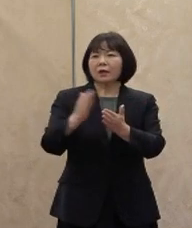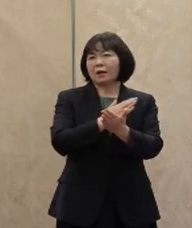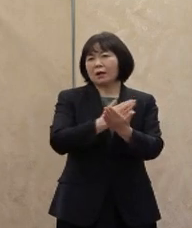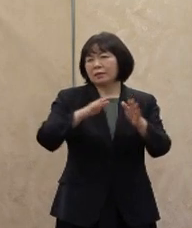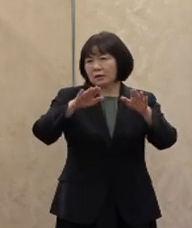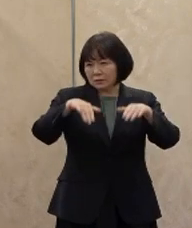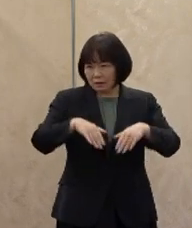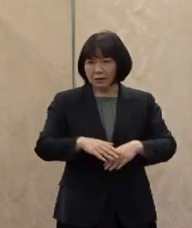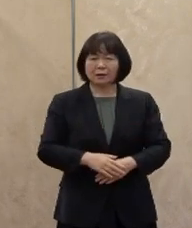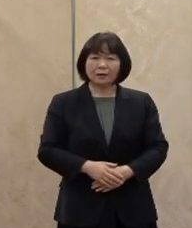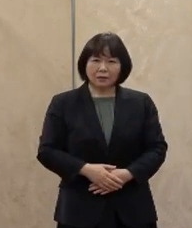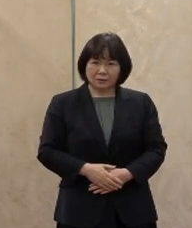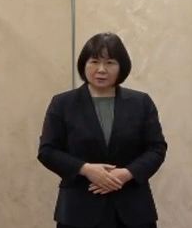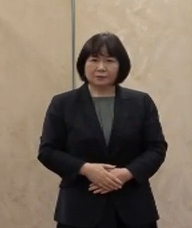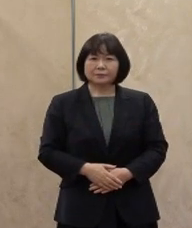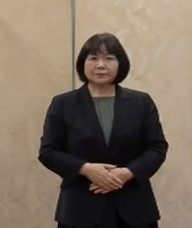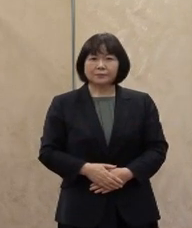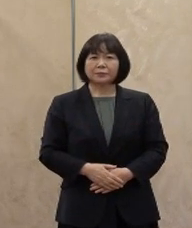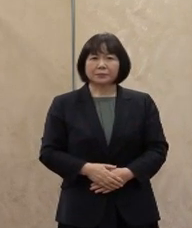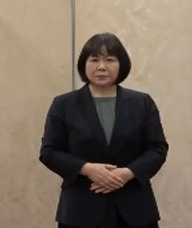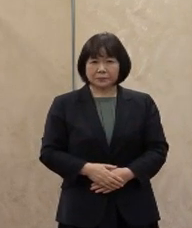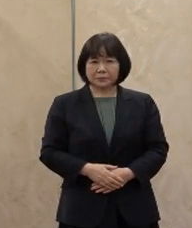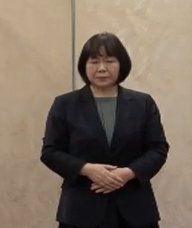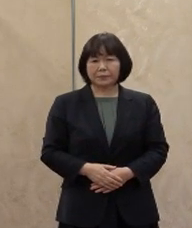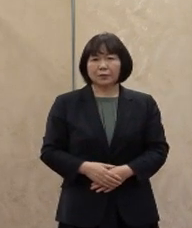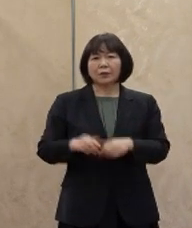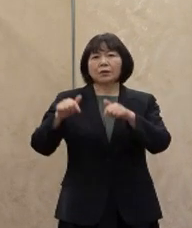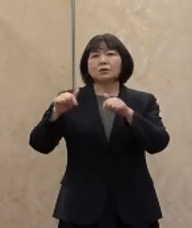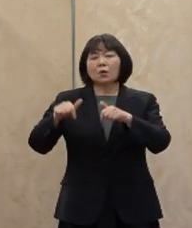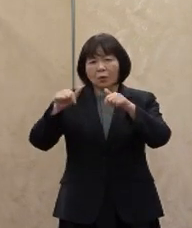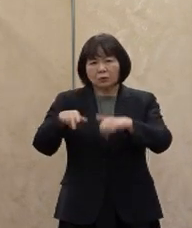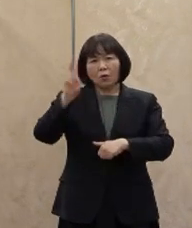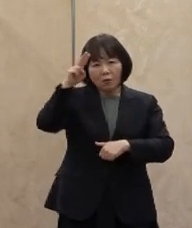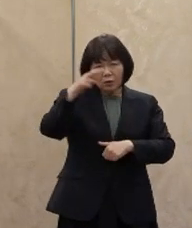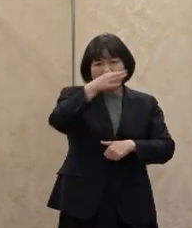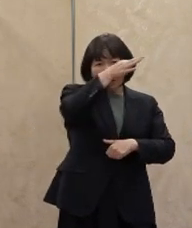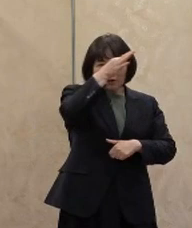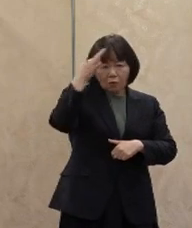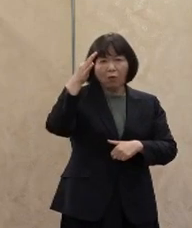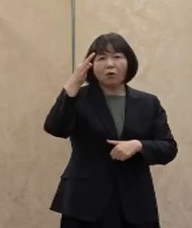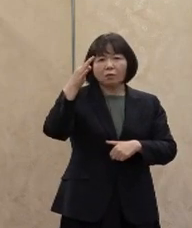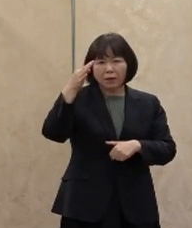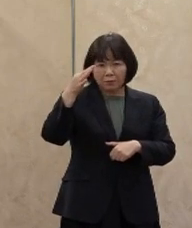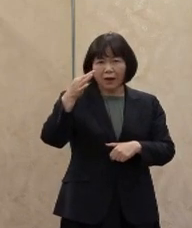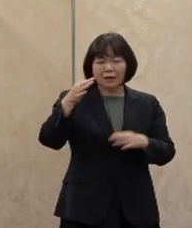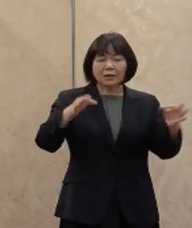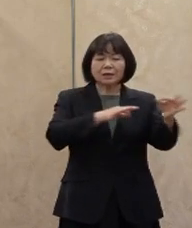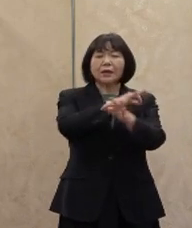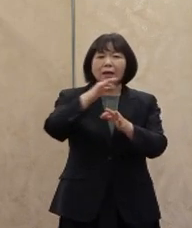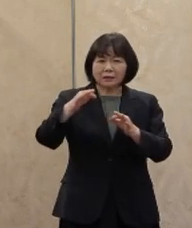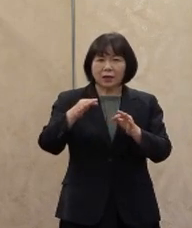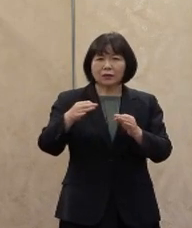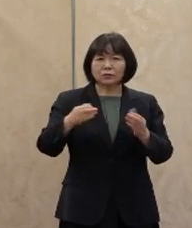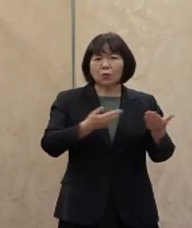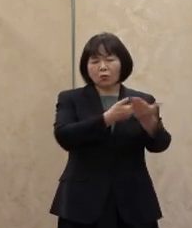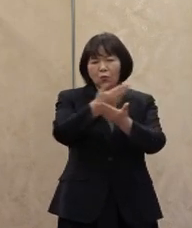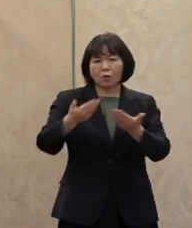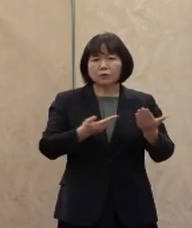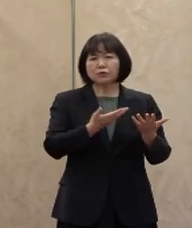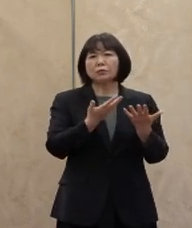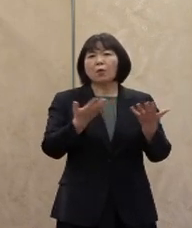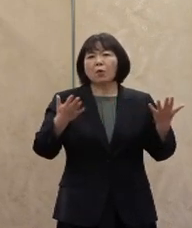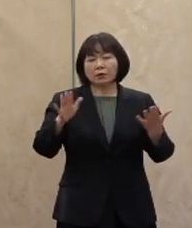、京阪神というのは経済活動があの共通していると、まあ、人流も非常に多いと、まあ、これは昨日の本部会議でもやりましたけれども